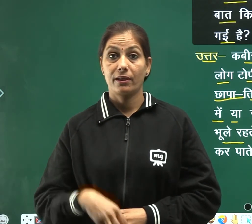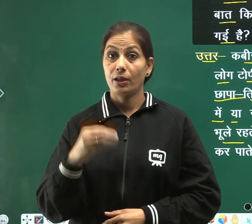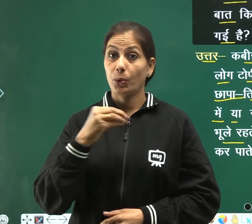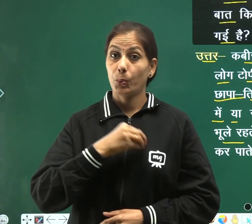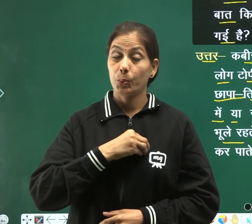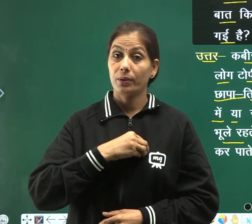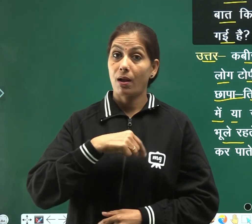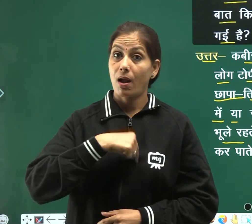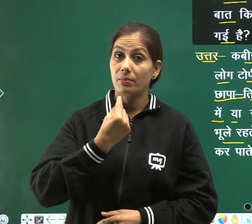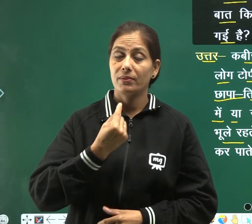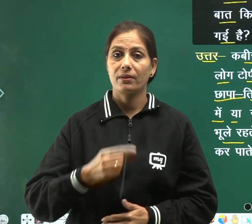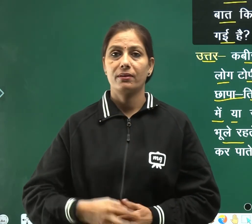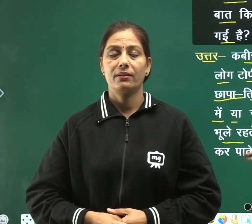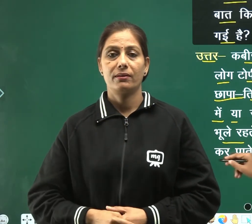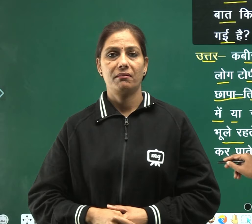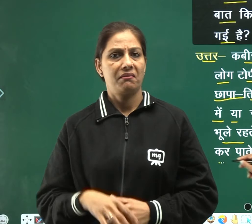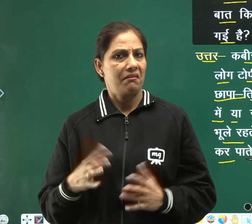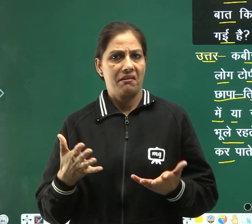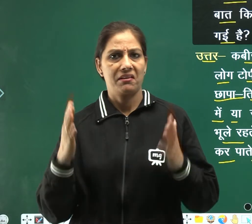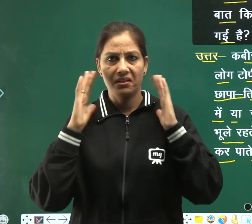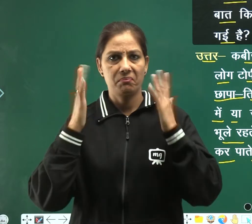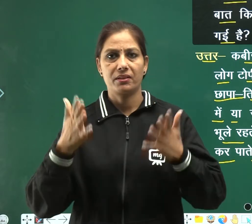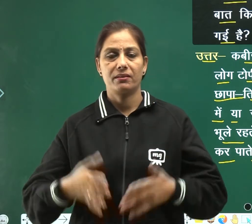आत्मज्ञान नहीं कर पाते